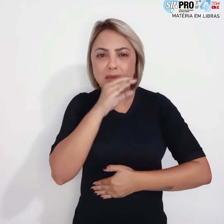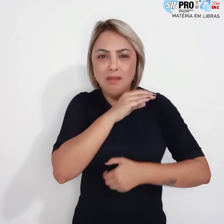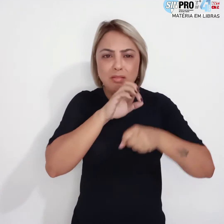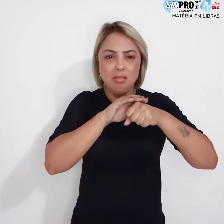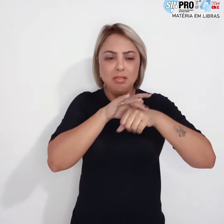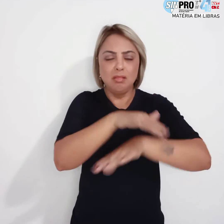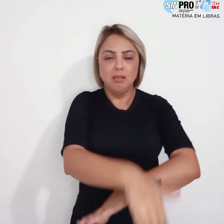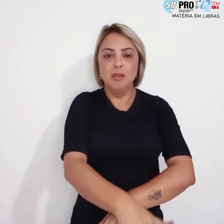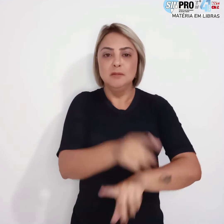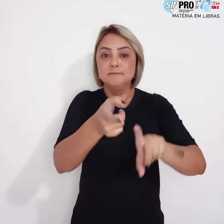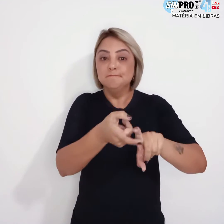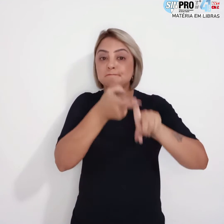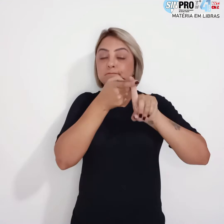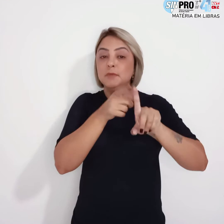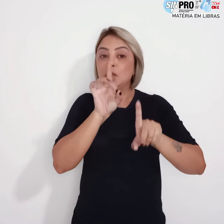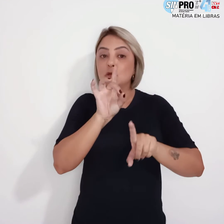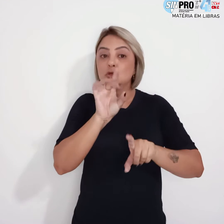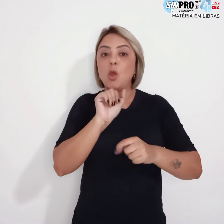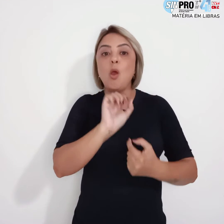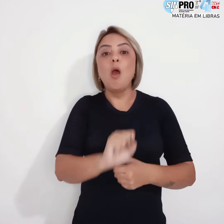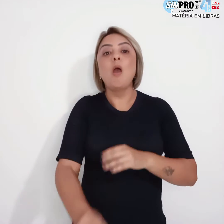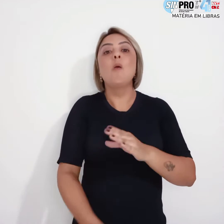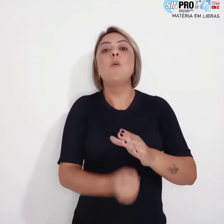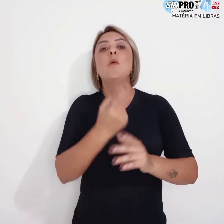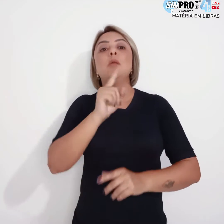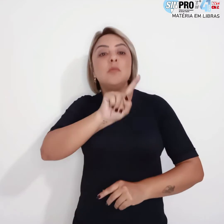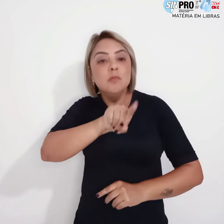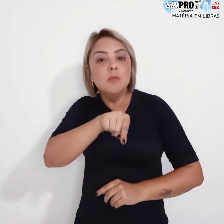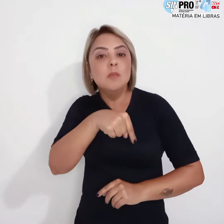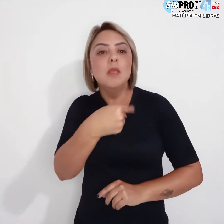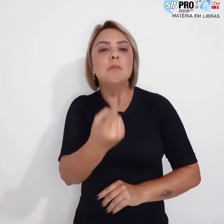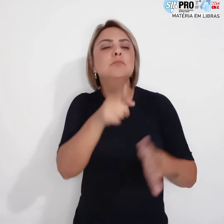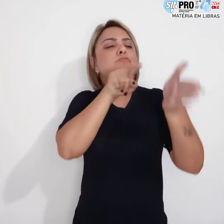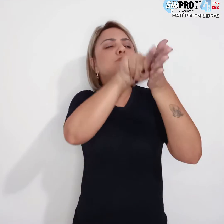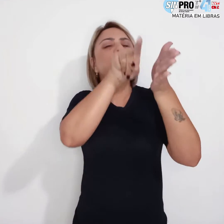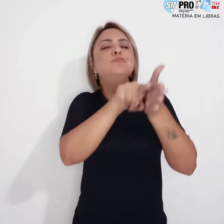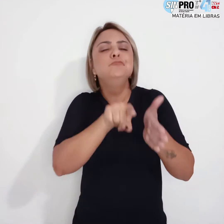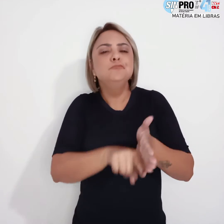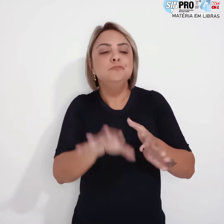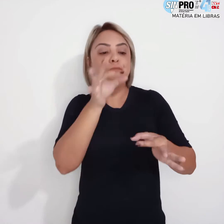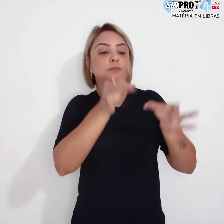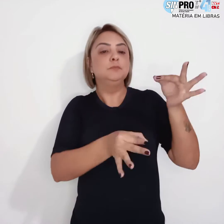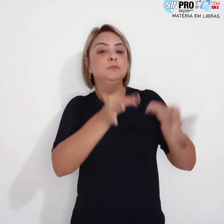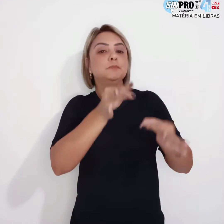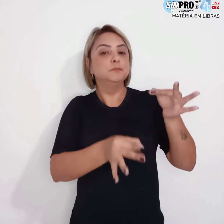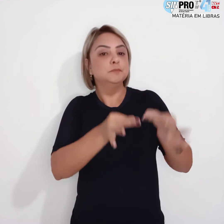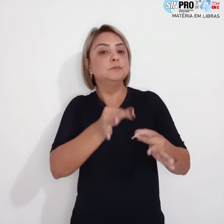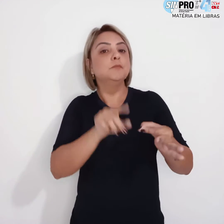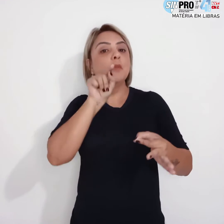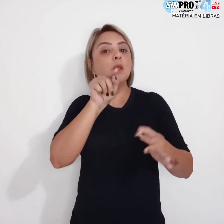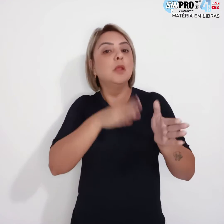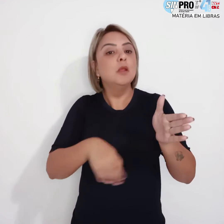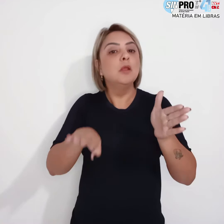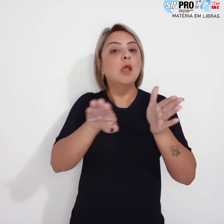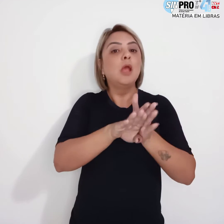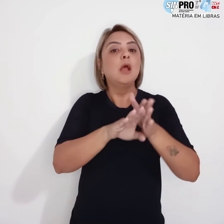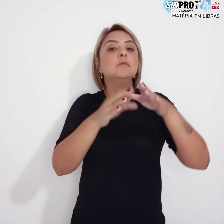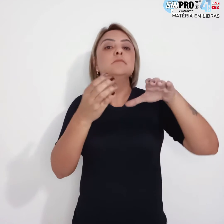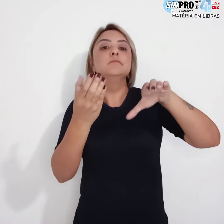o adiamento só aconteceu após questionamentos judiciais, que chegaram ao Congresso e aprovado